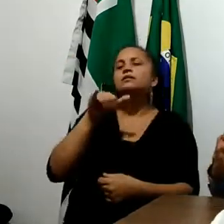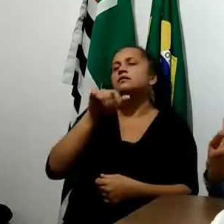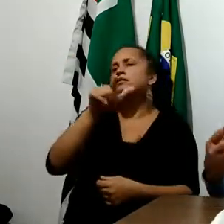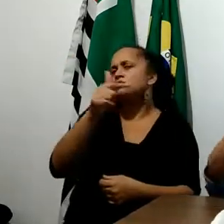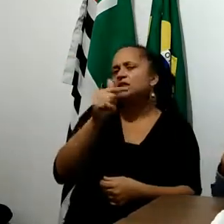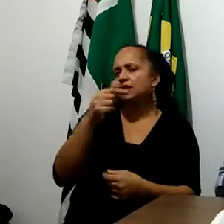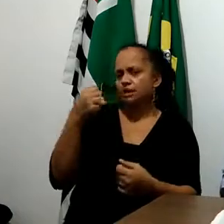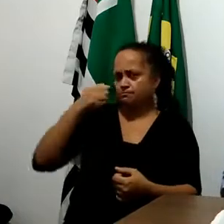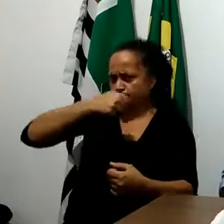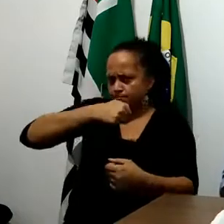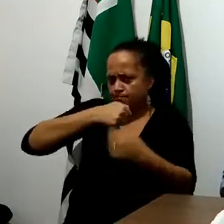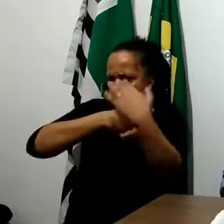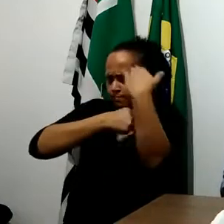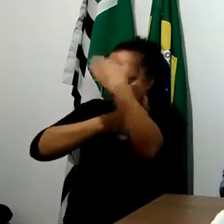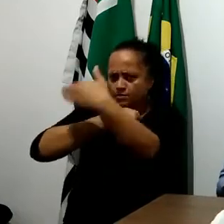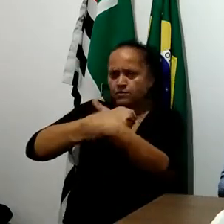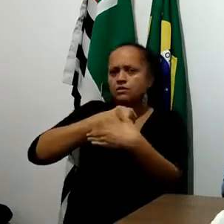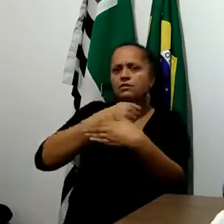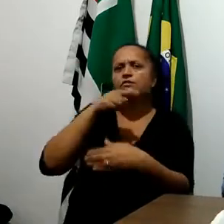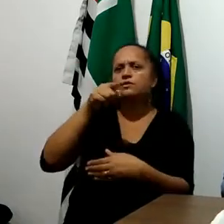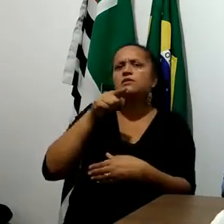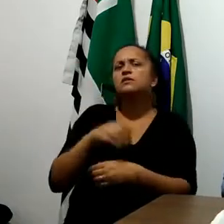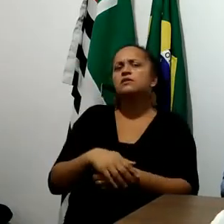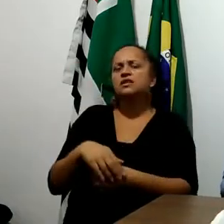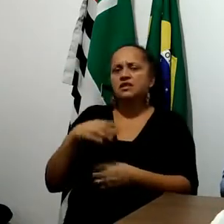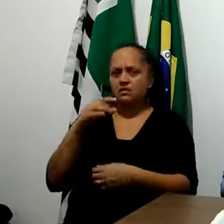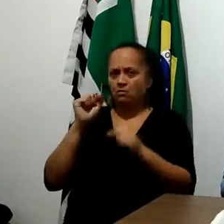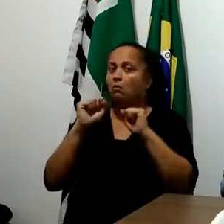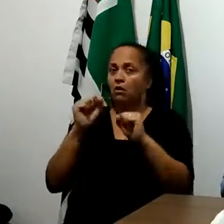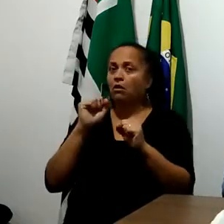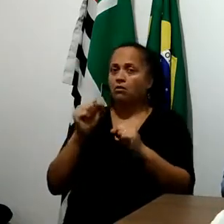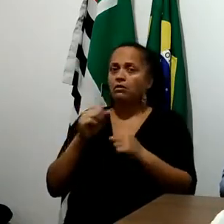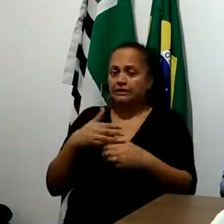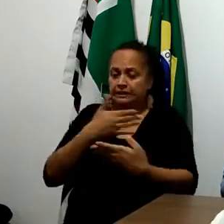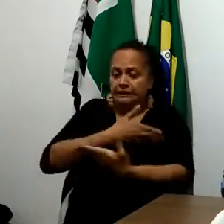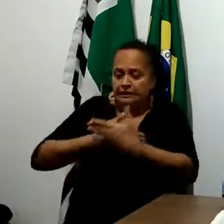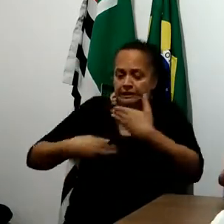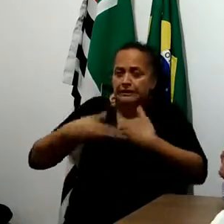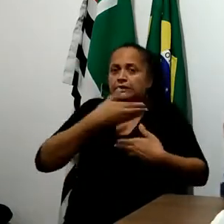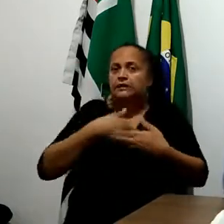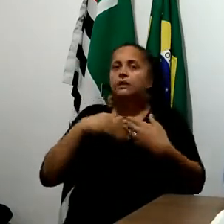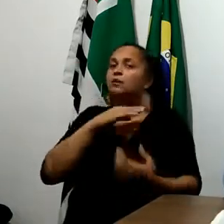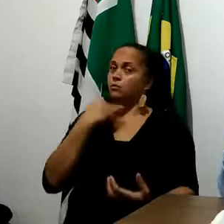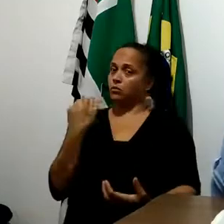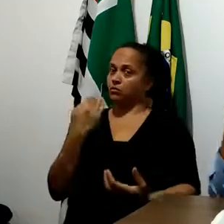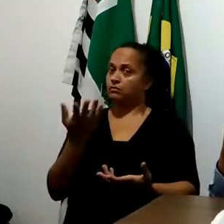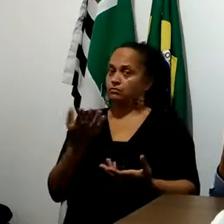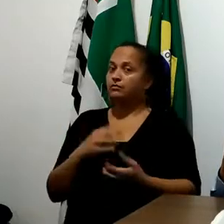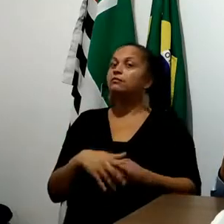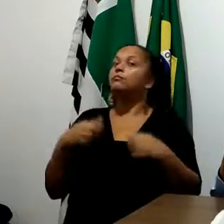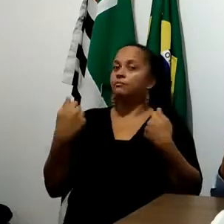essas setas vão afetar você, vai te machucar, vai te matar. Então você precisa